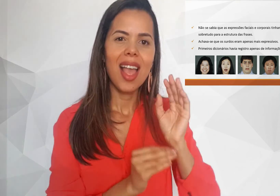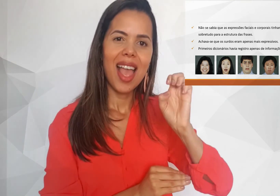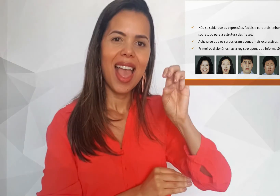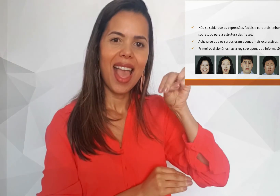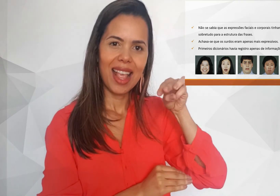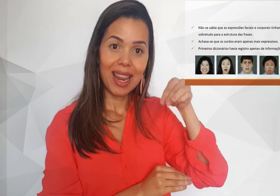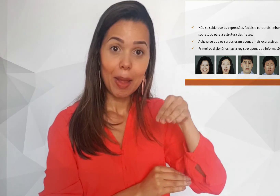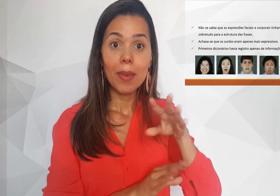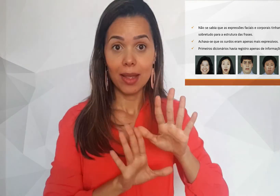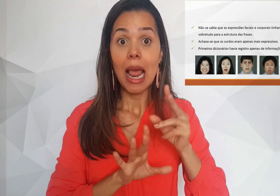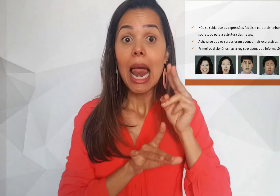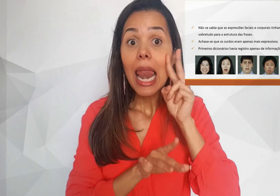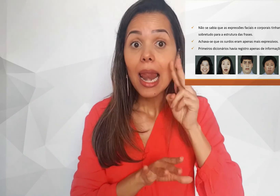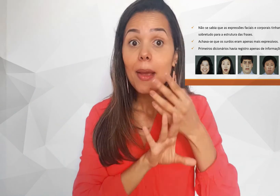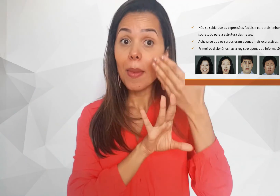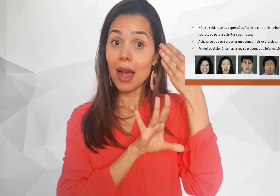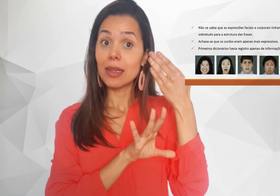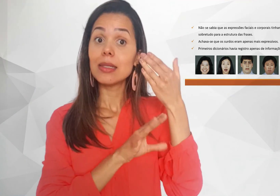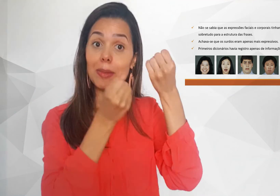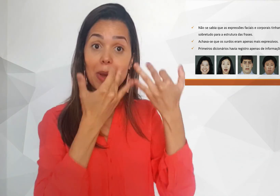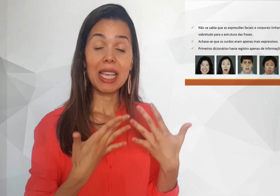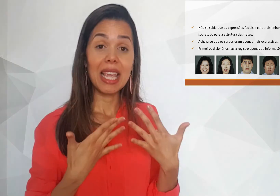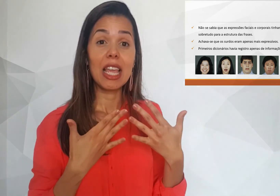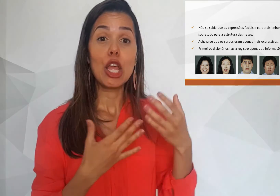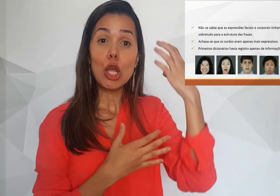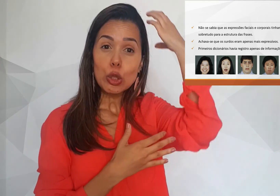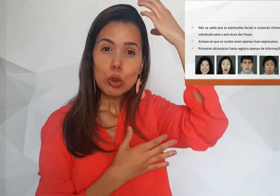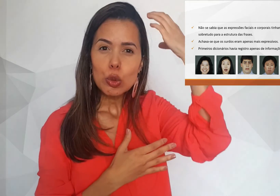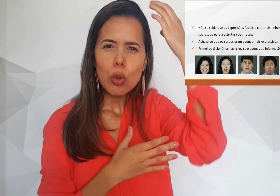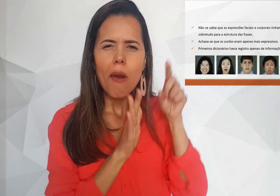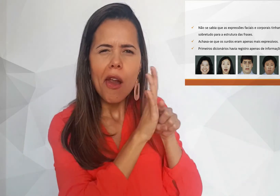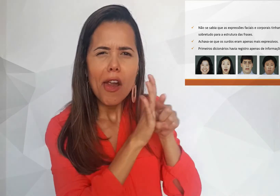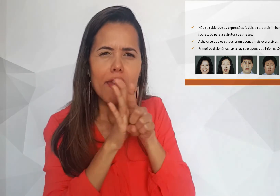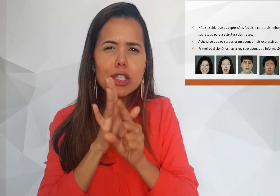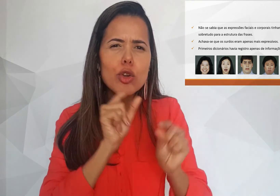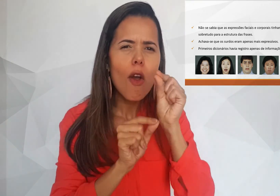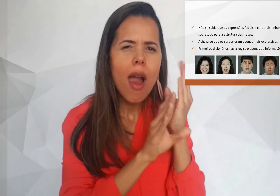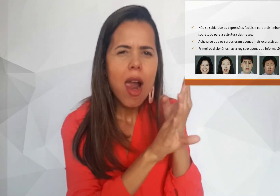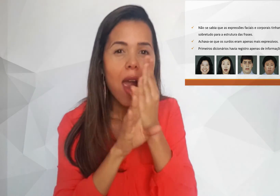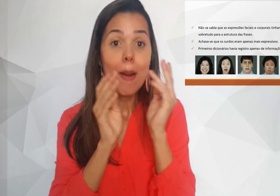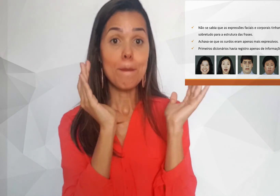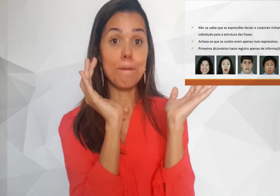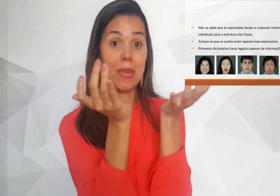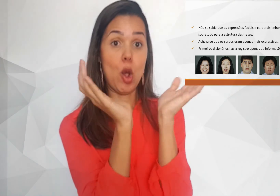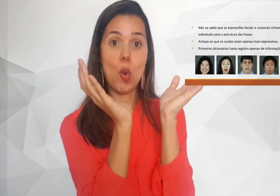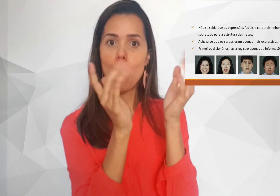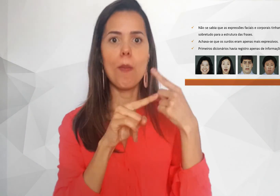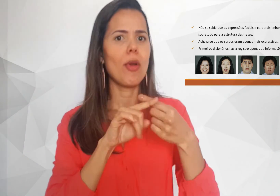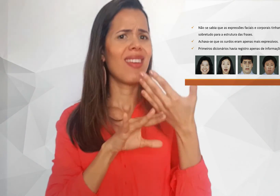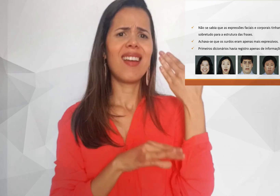vocês, Stockel inicialmente não se preocupou com isso, porque não se sabia naquela época se as expressões faciais tinham